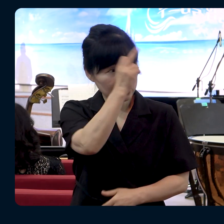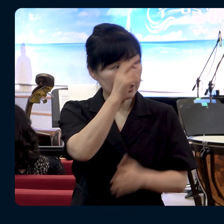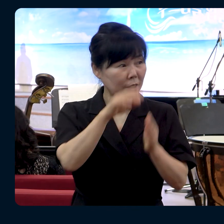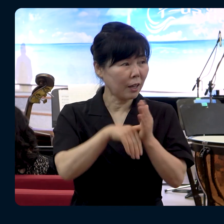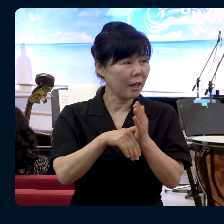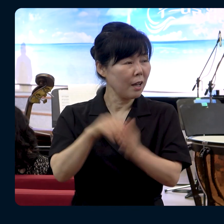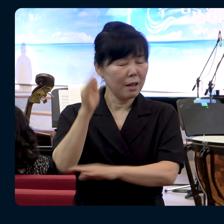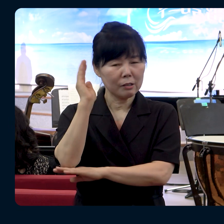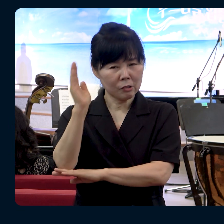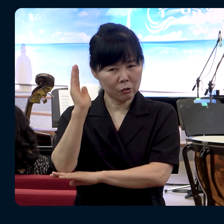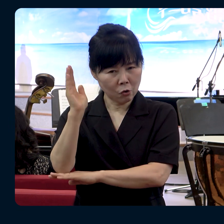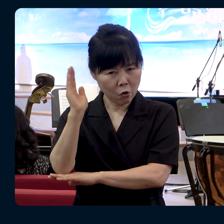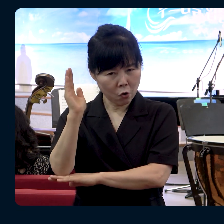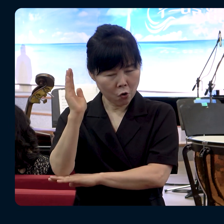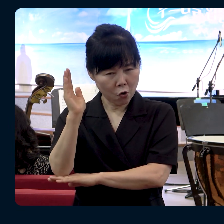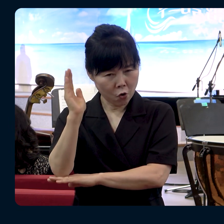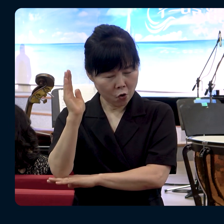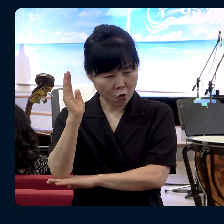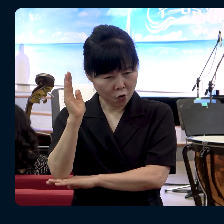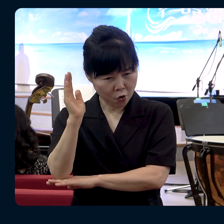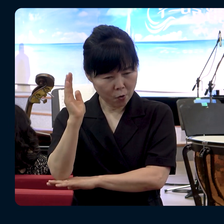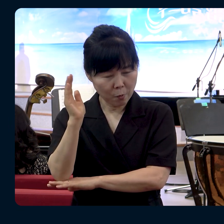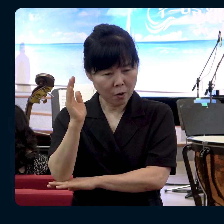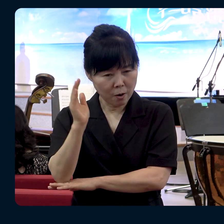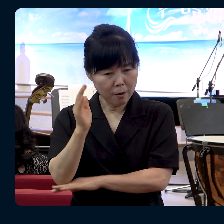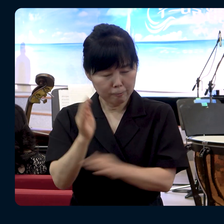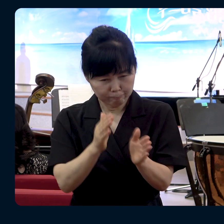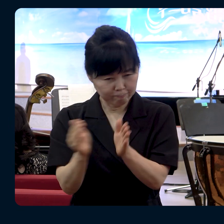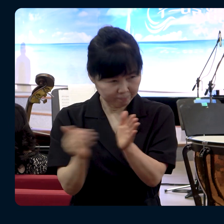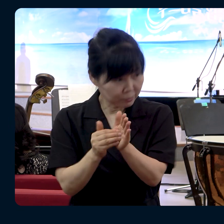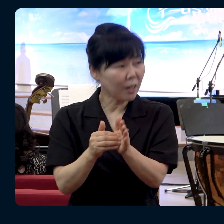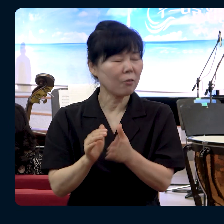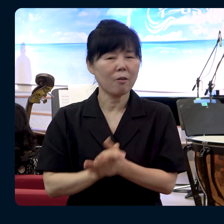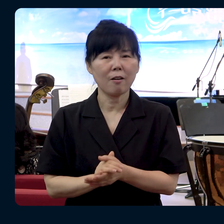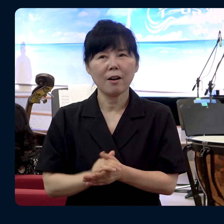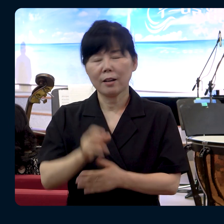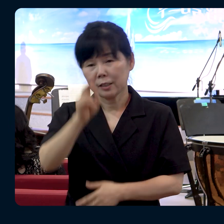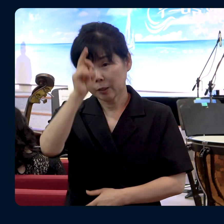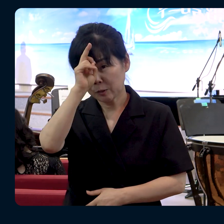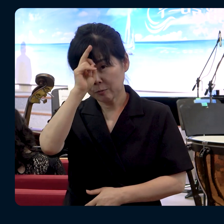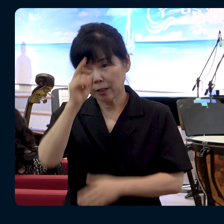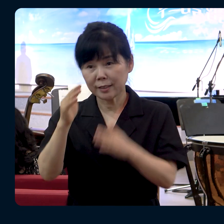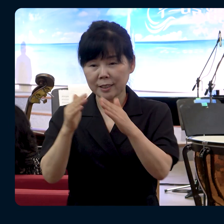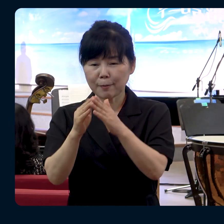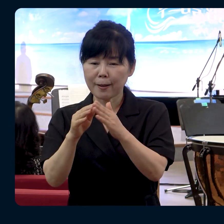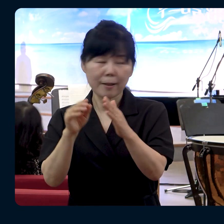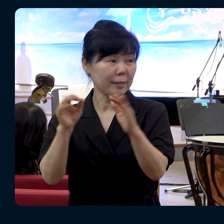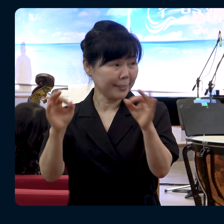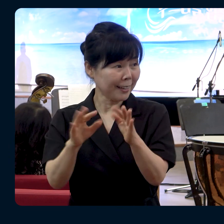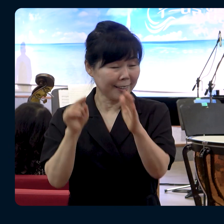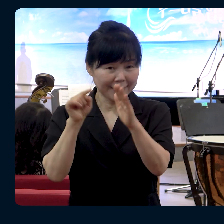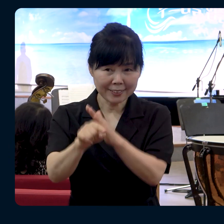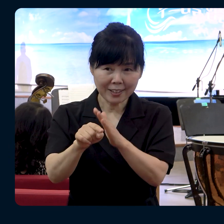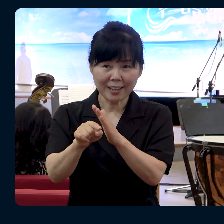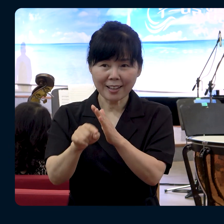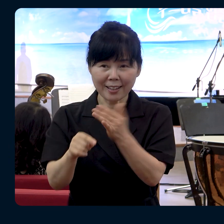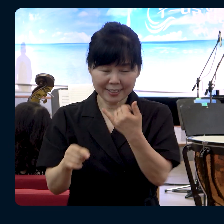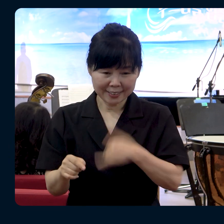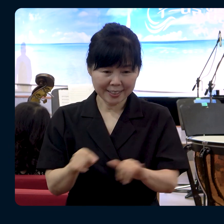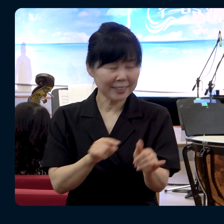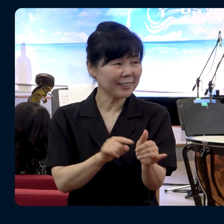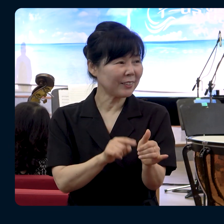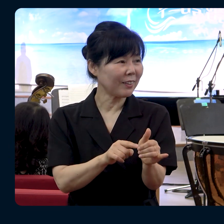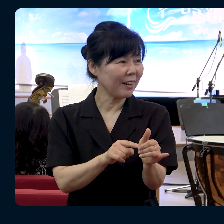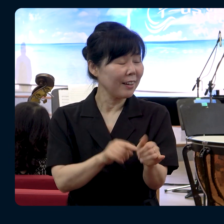설교를 이제 마지막으로 다듬고 점심에 집에 잠시 들어갔습니다. 저희 아이들이